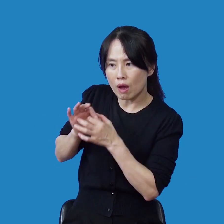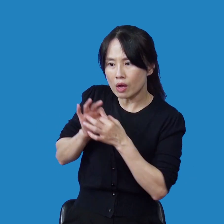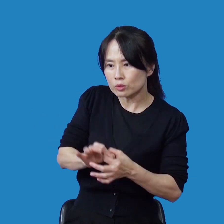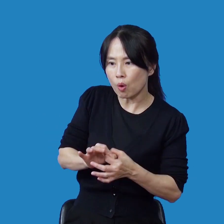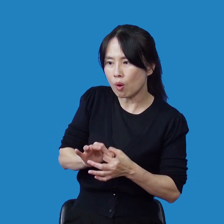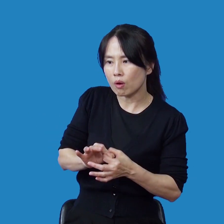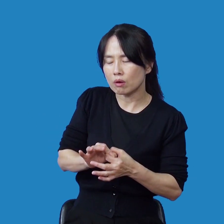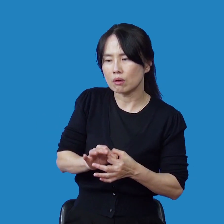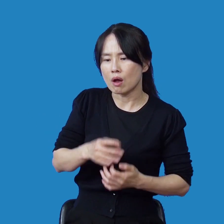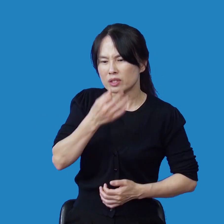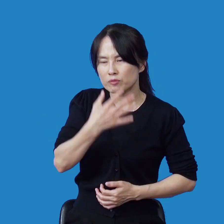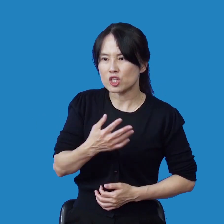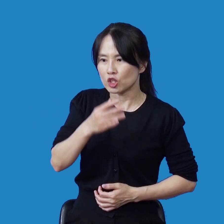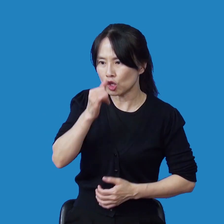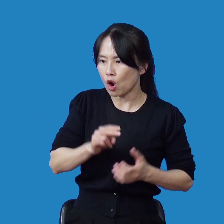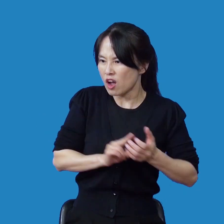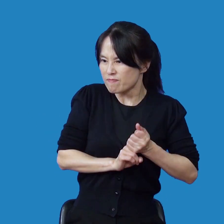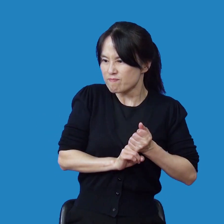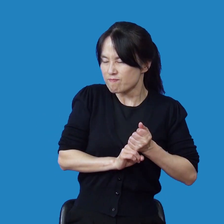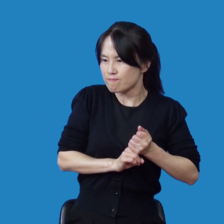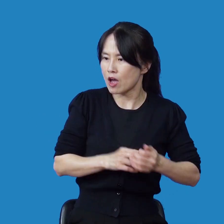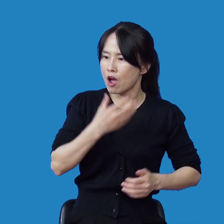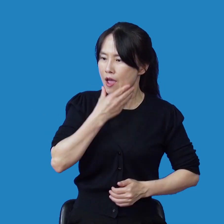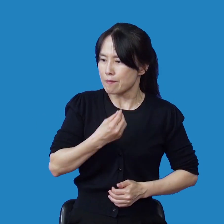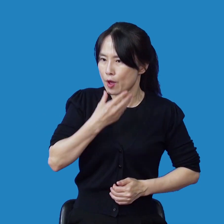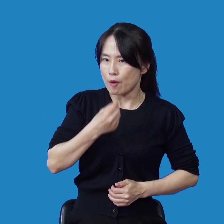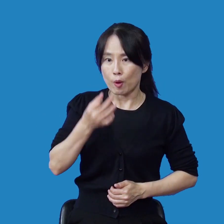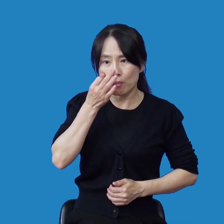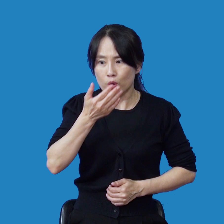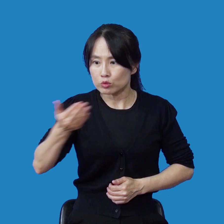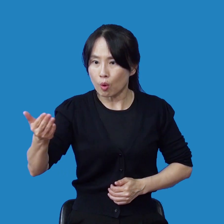아니었지만 힘든 사람을 더 힘들게 만들었습니다.